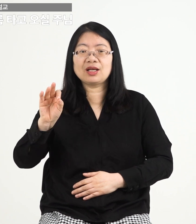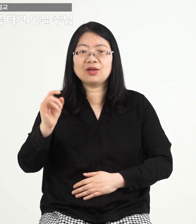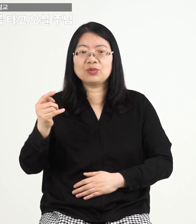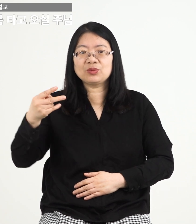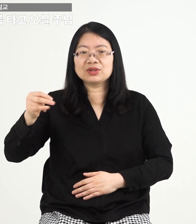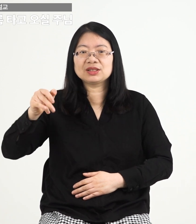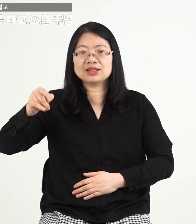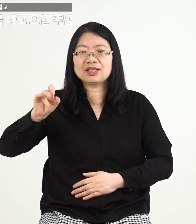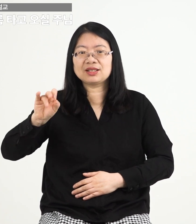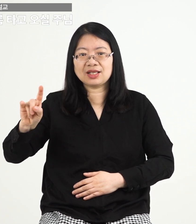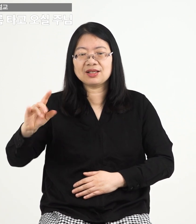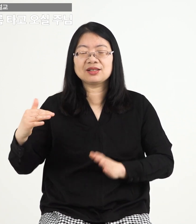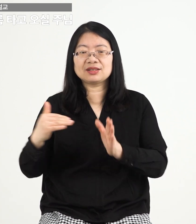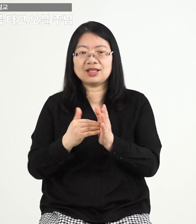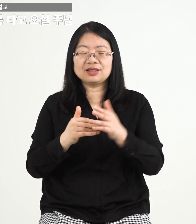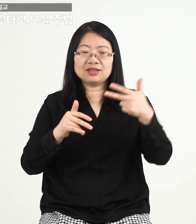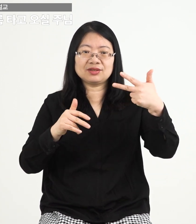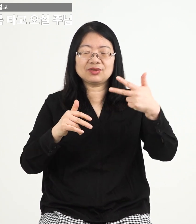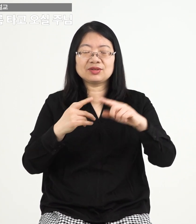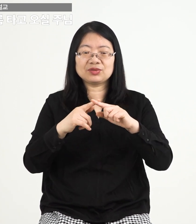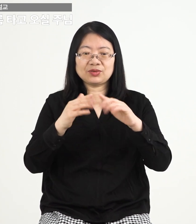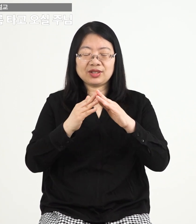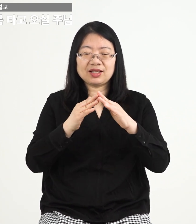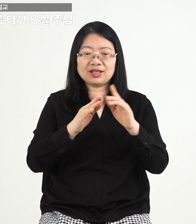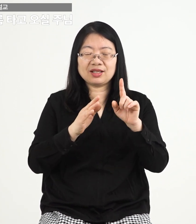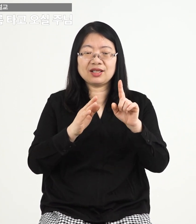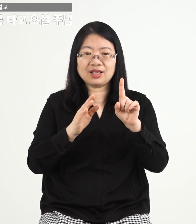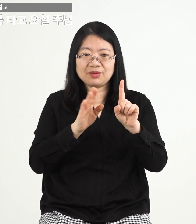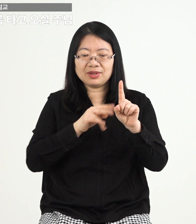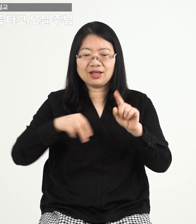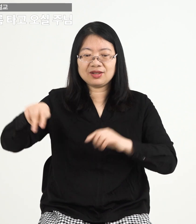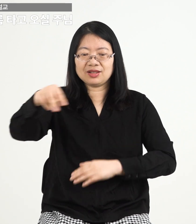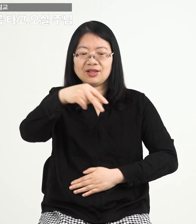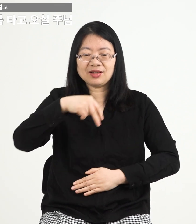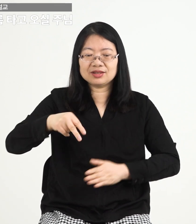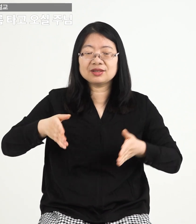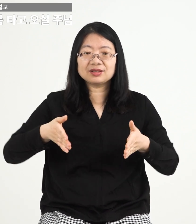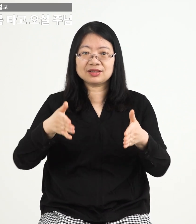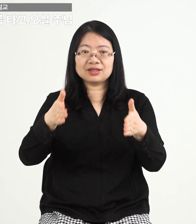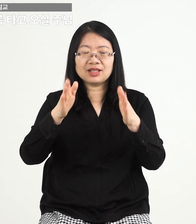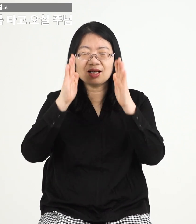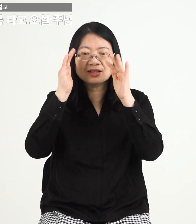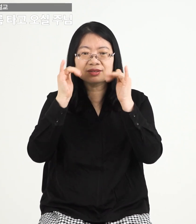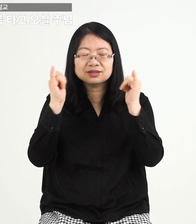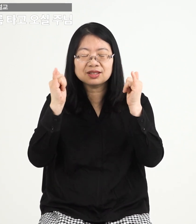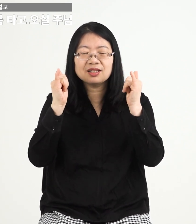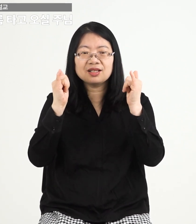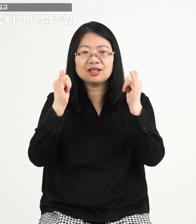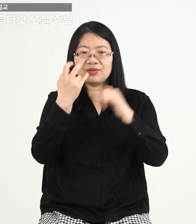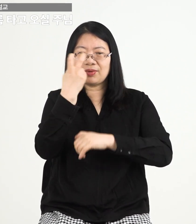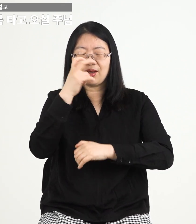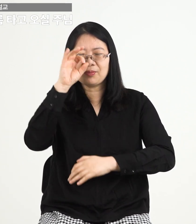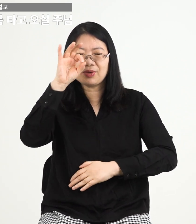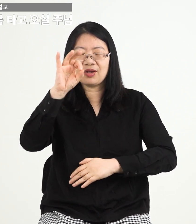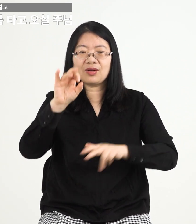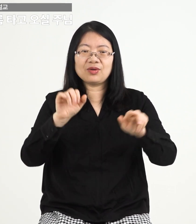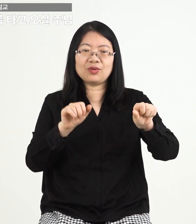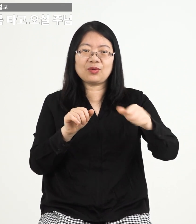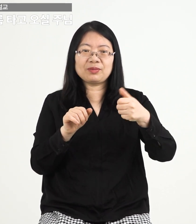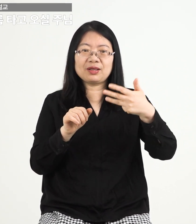이 7교회를 한 바퀴 도는 총 거리를 학자들이 재봤더니